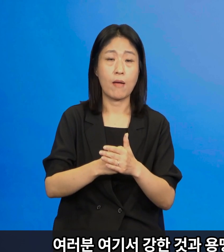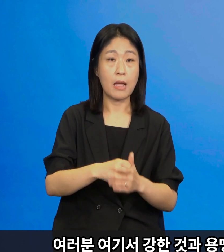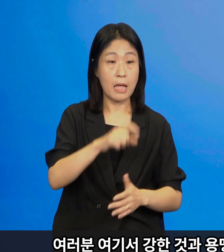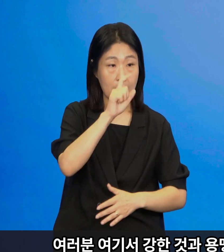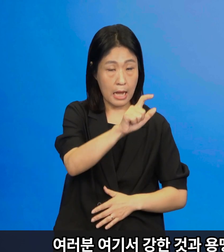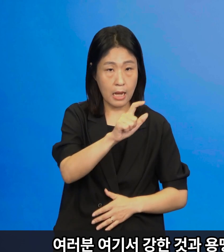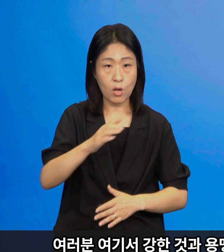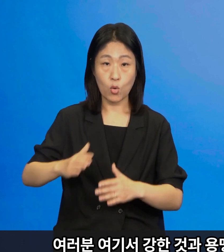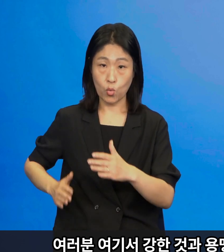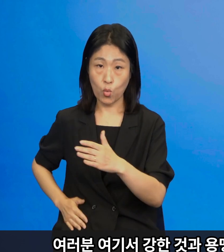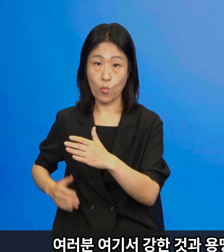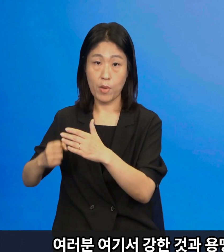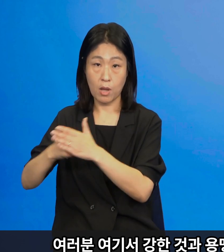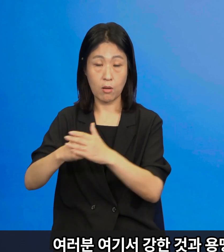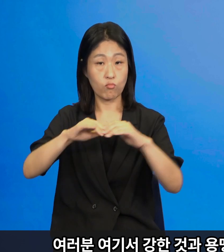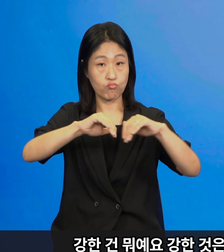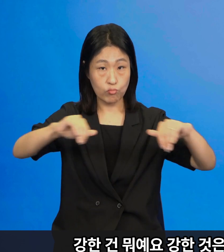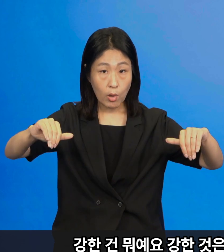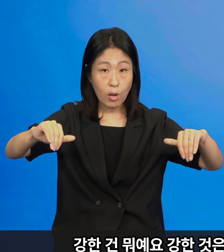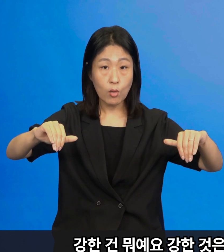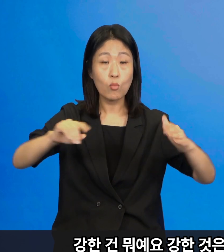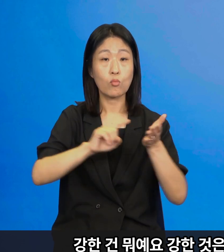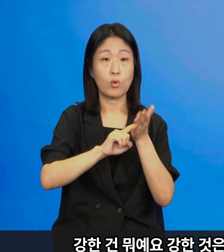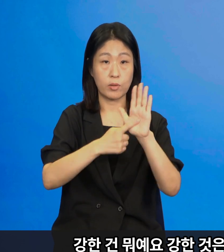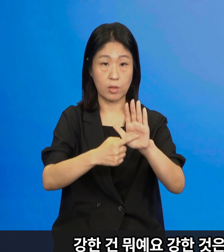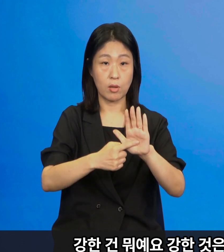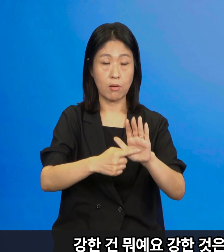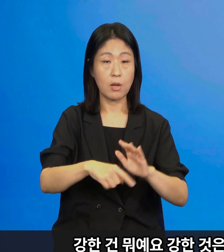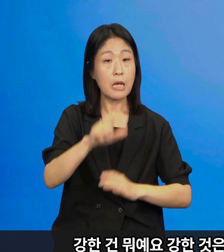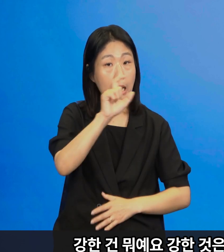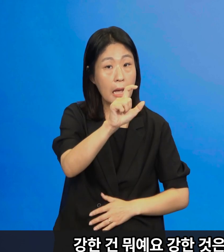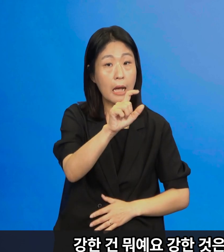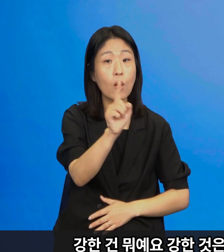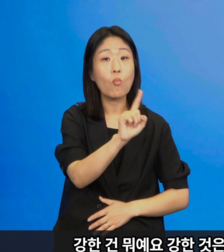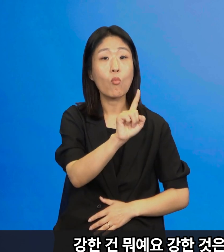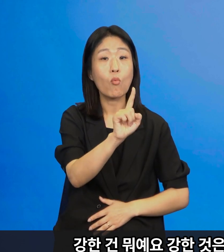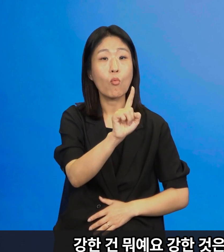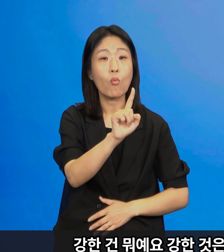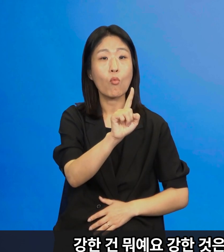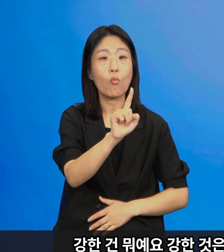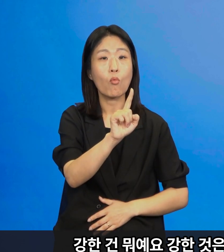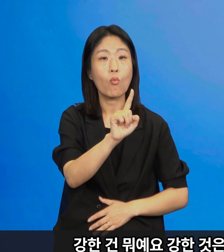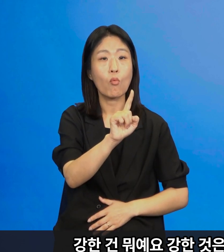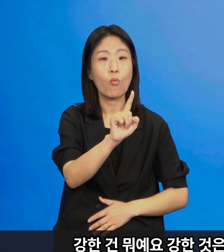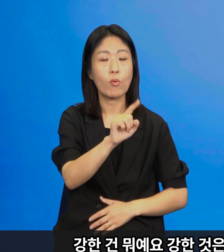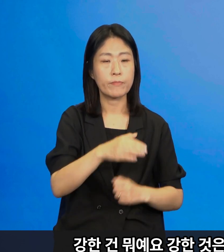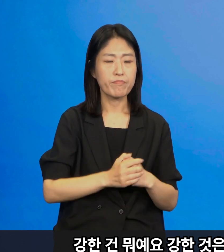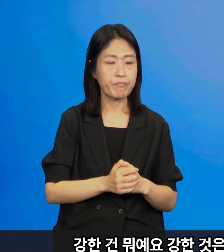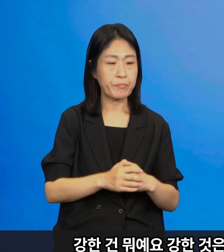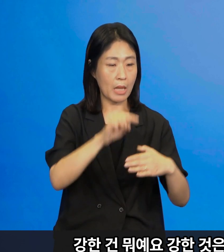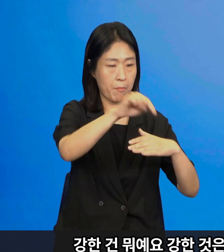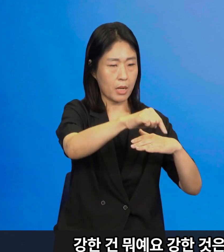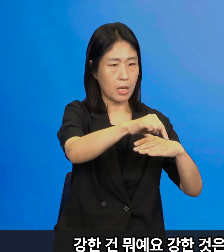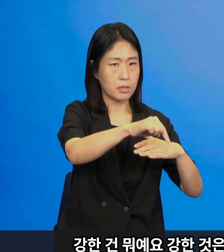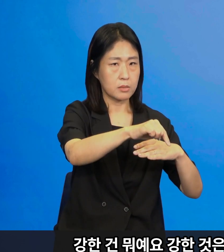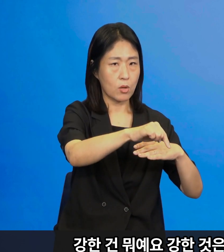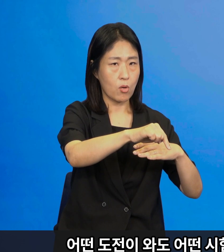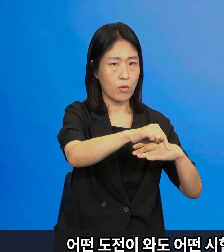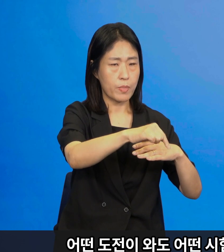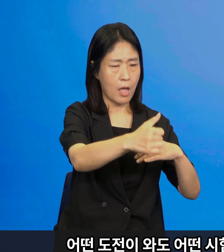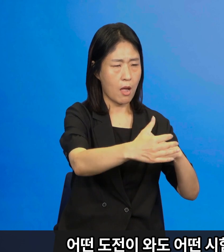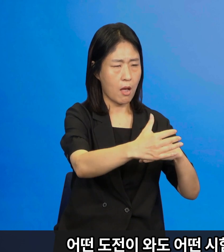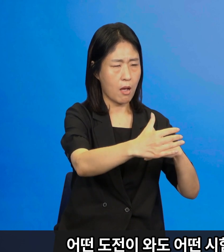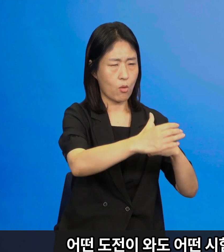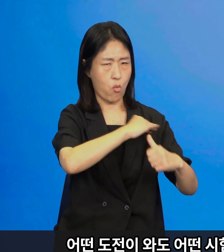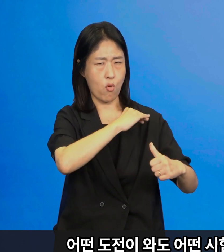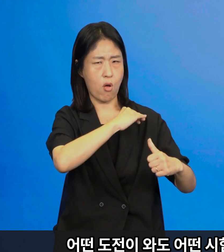것이 따로 표현되어 있습니다. 강한 건 뭐예요? 강한 것은 외부에서 어떤 어려움이 와도,